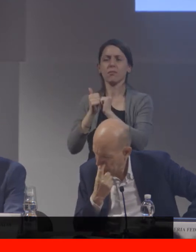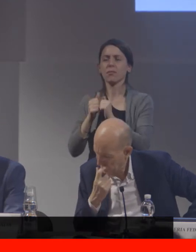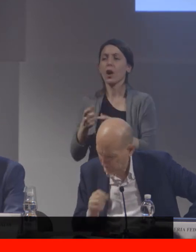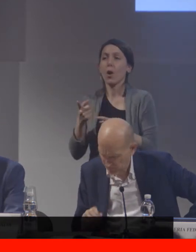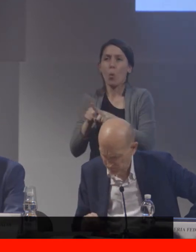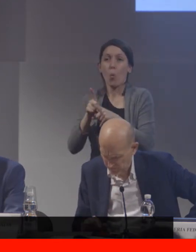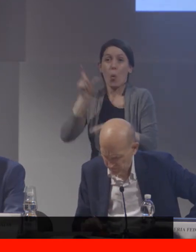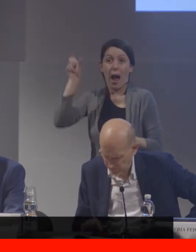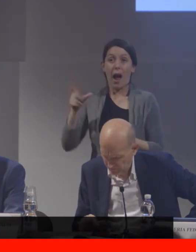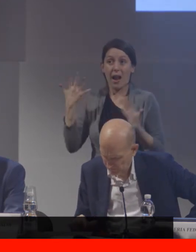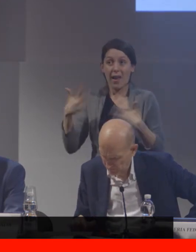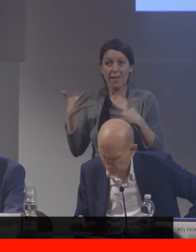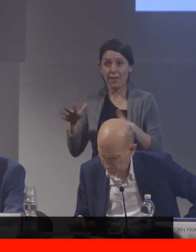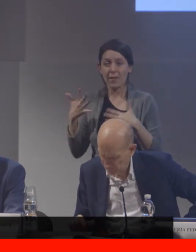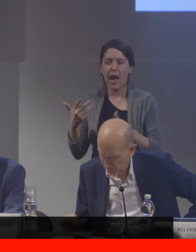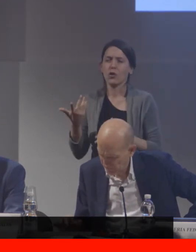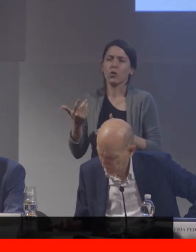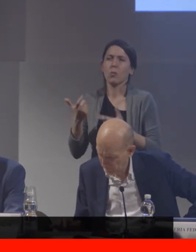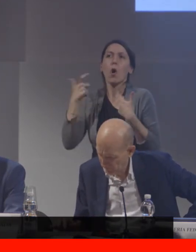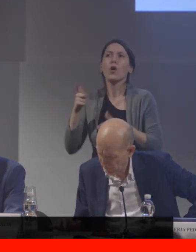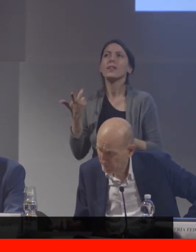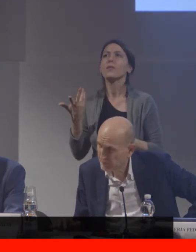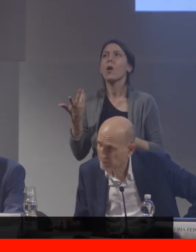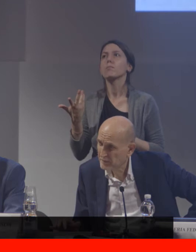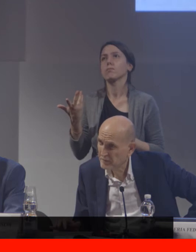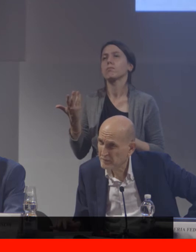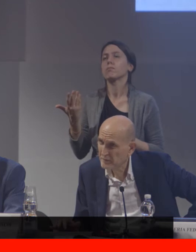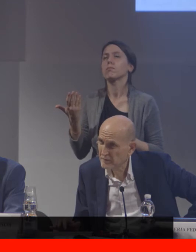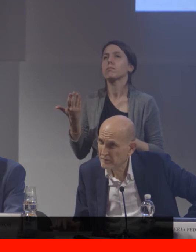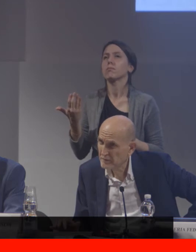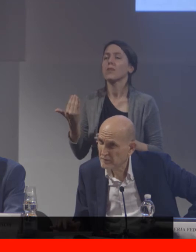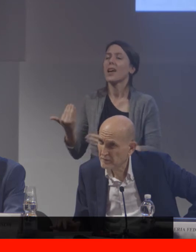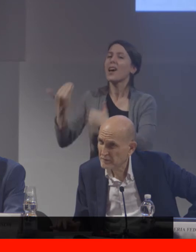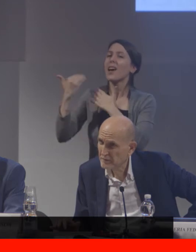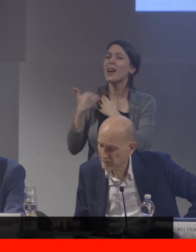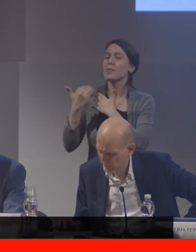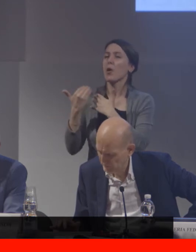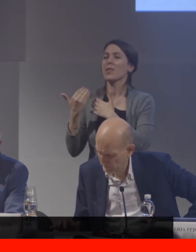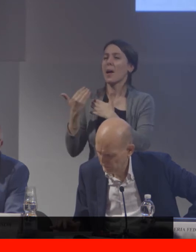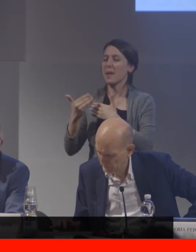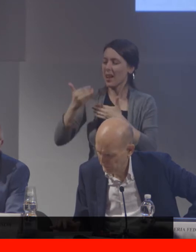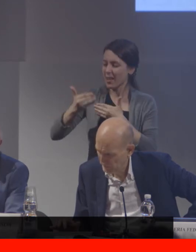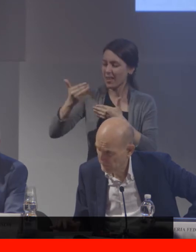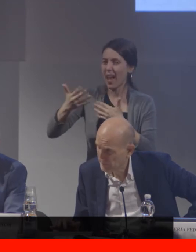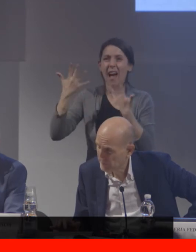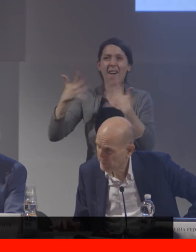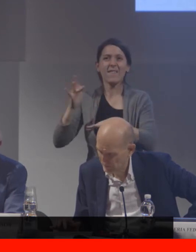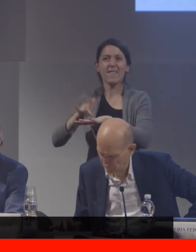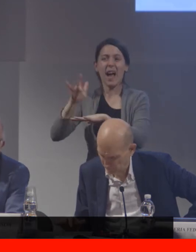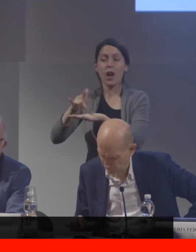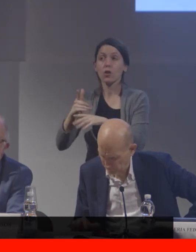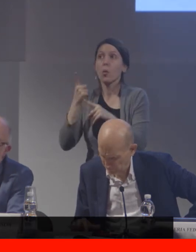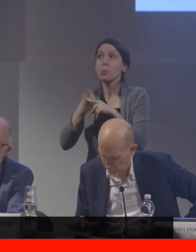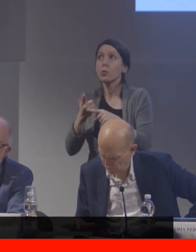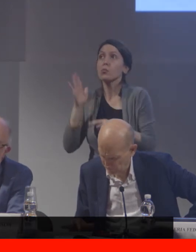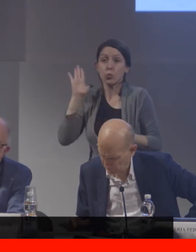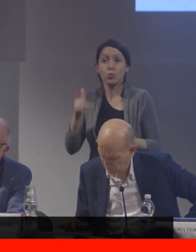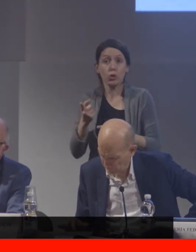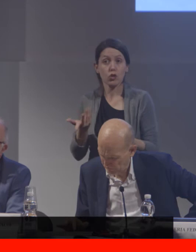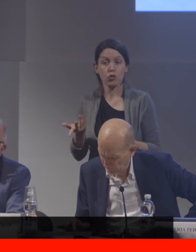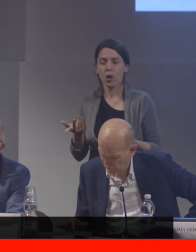gli incarichi che ha assunto nel tempo, ma che faceva quotidianamente.